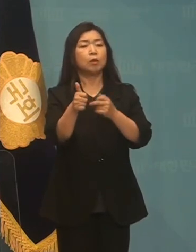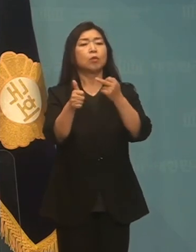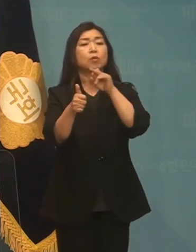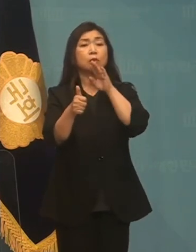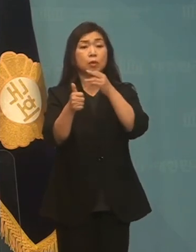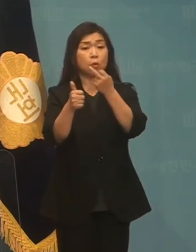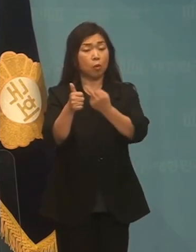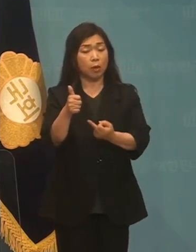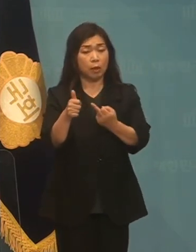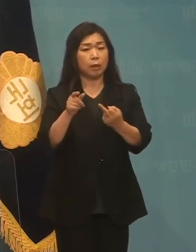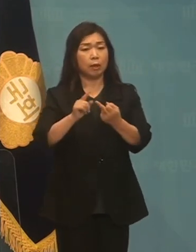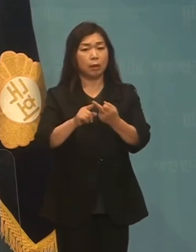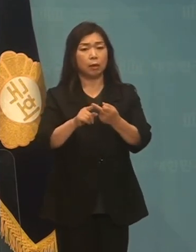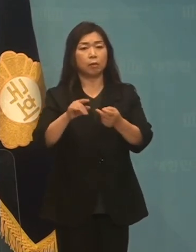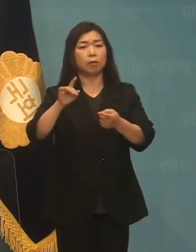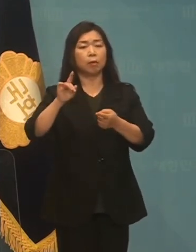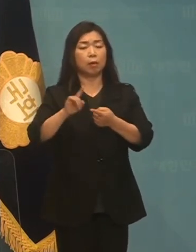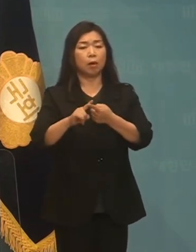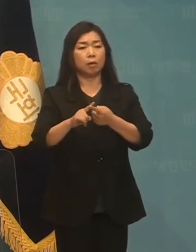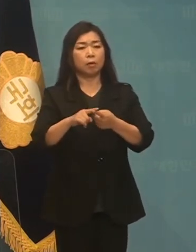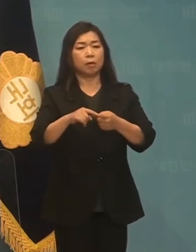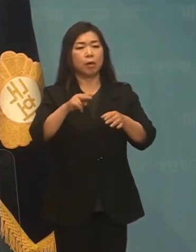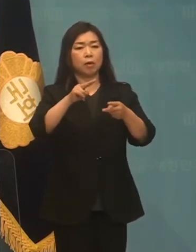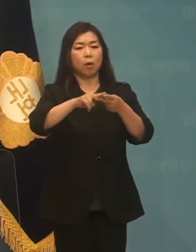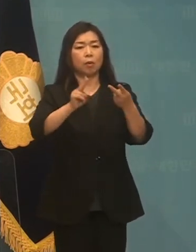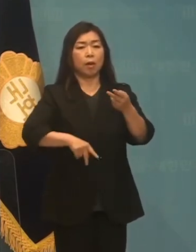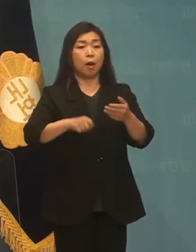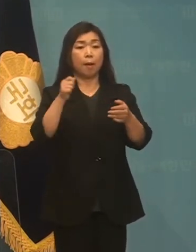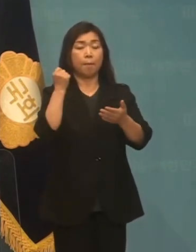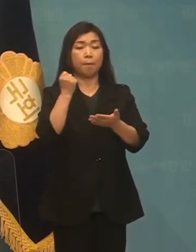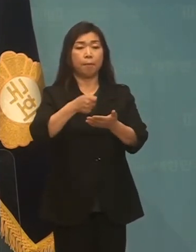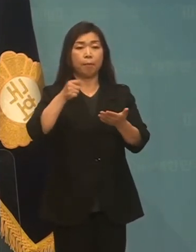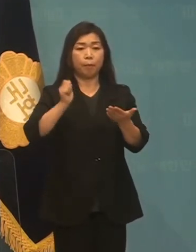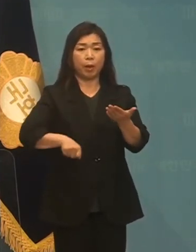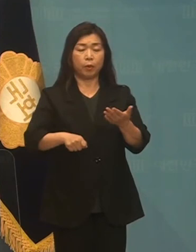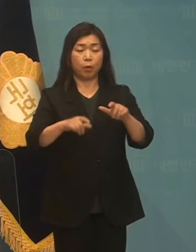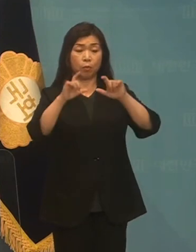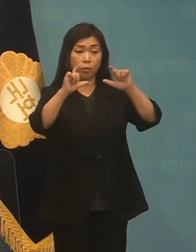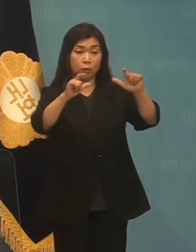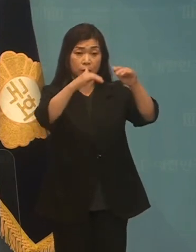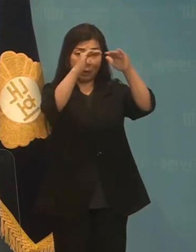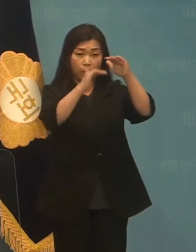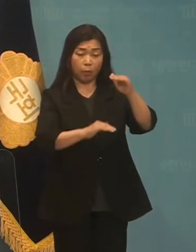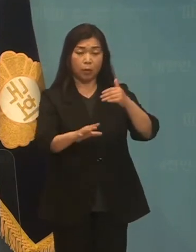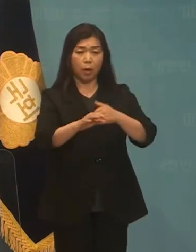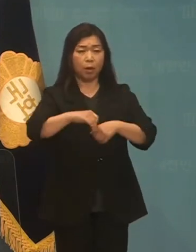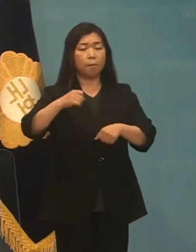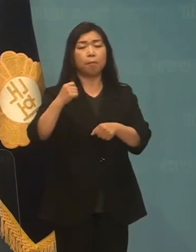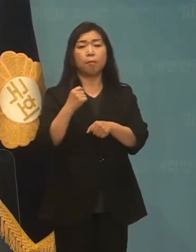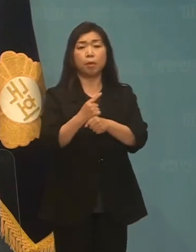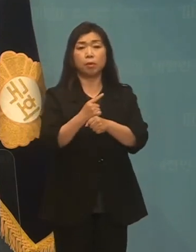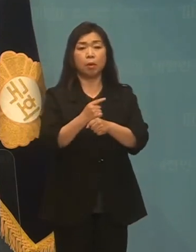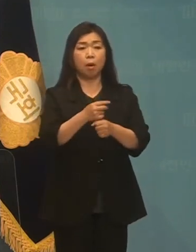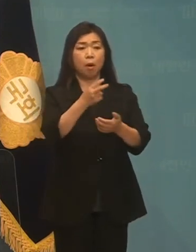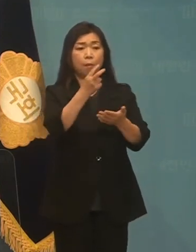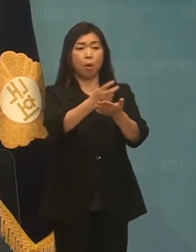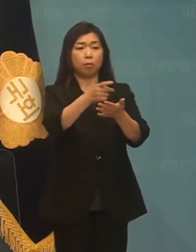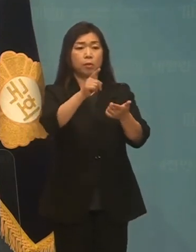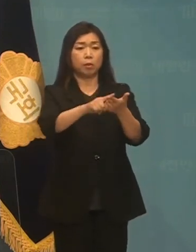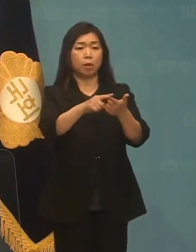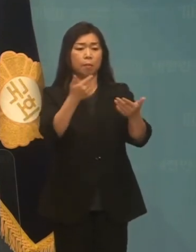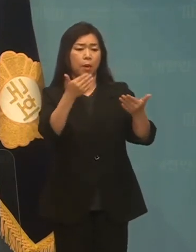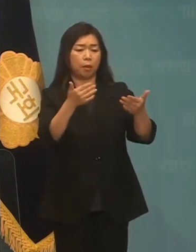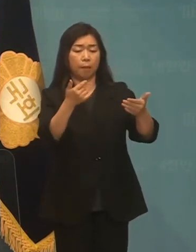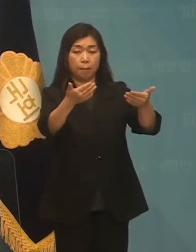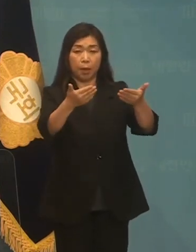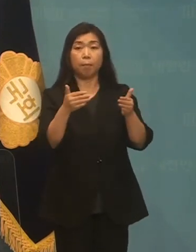동생 신모 씨에 대한 형사 판결문에서 이미 사법적 판단을